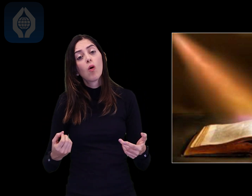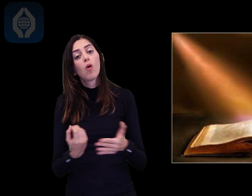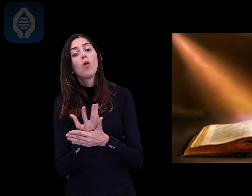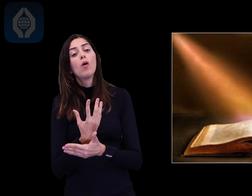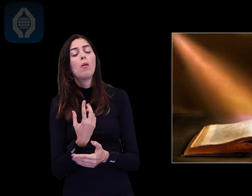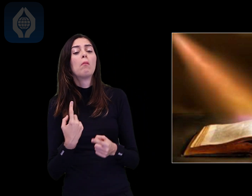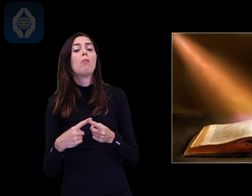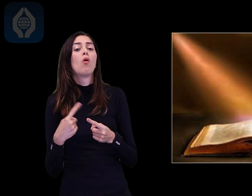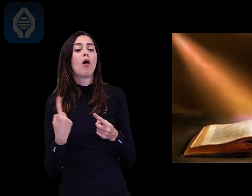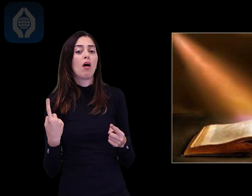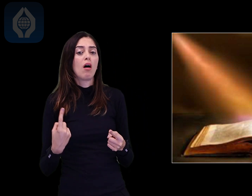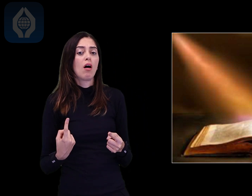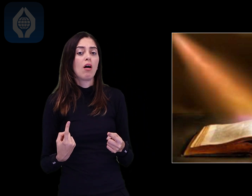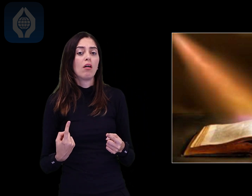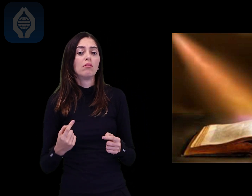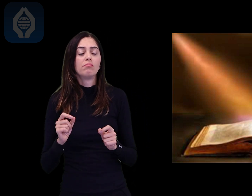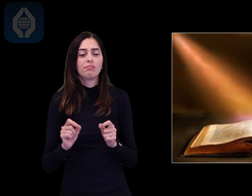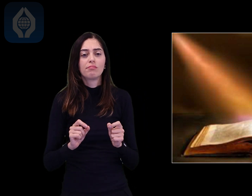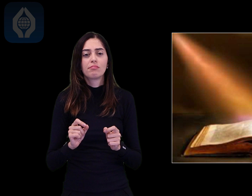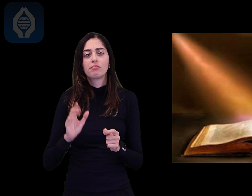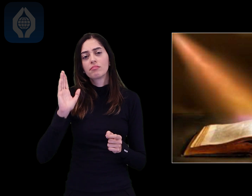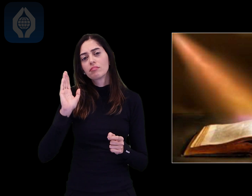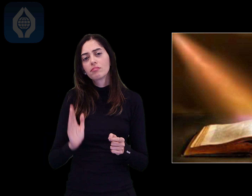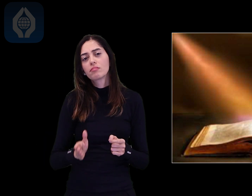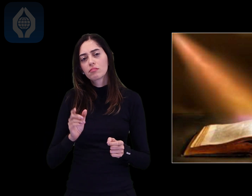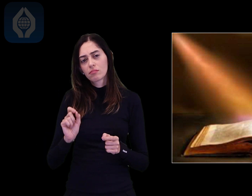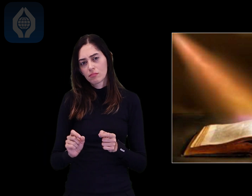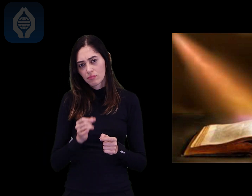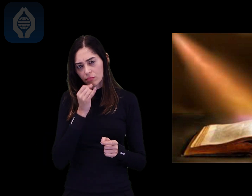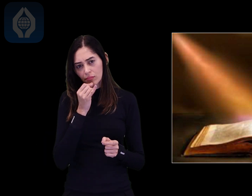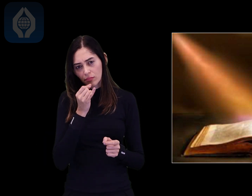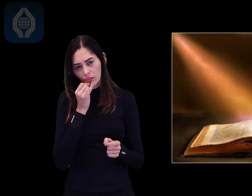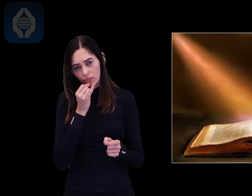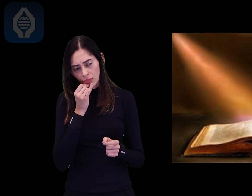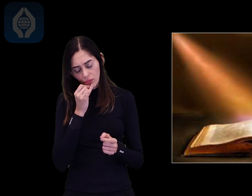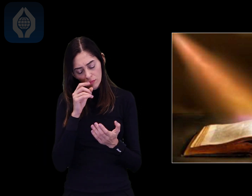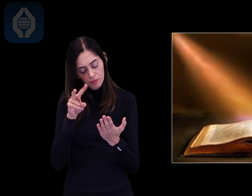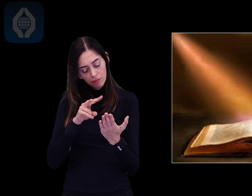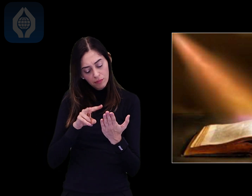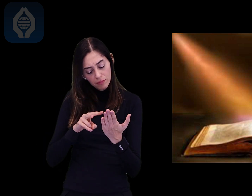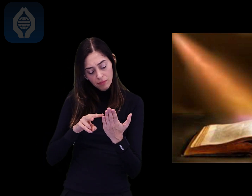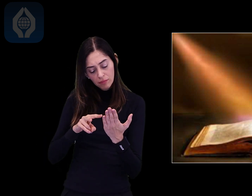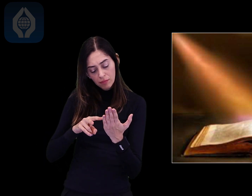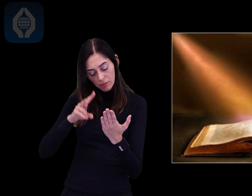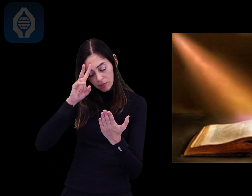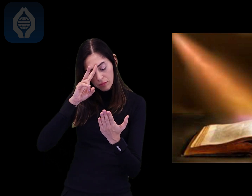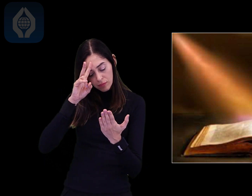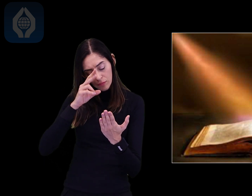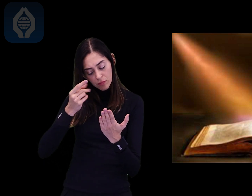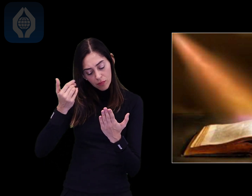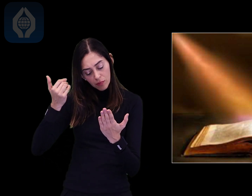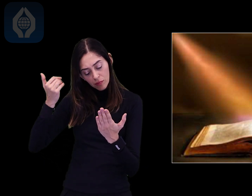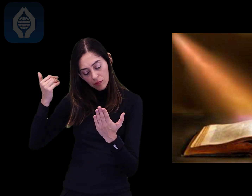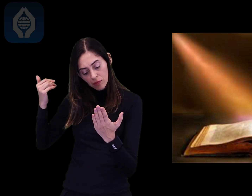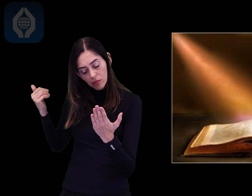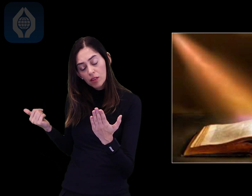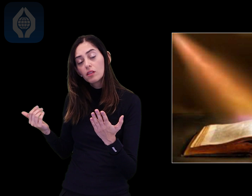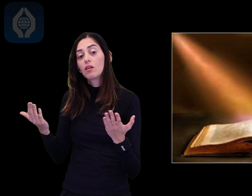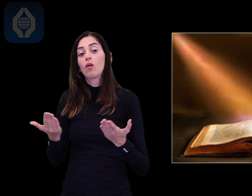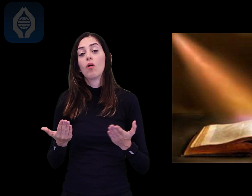algumas semelhantes no comportamento das pessoas dessas histórias antigas e das pessoas de hoje. Ainda